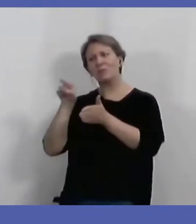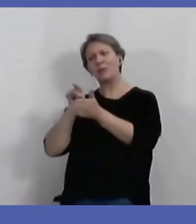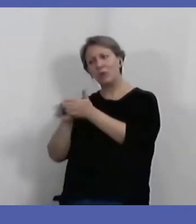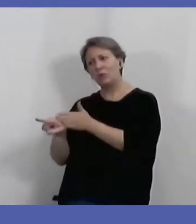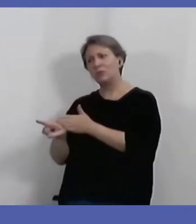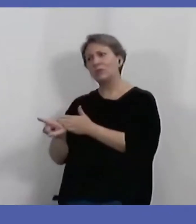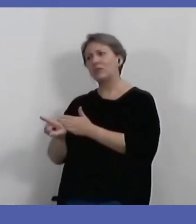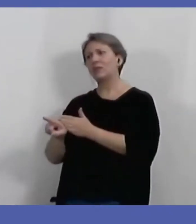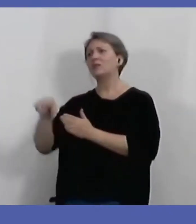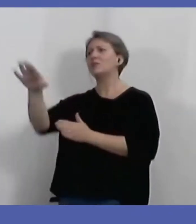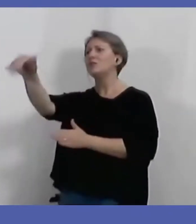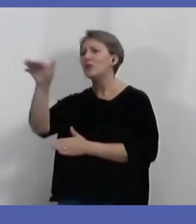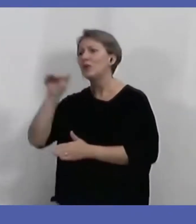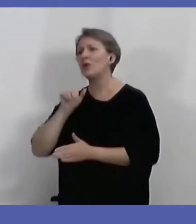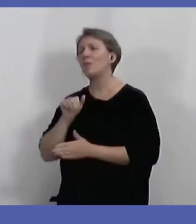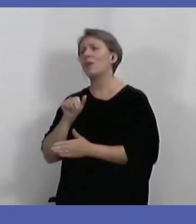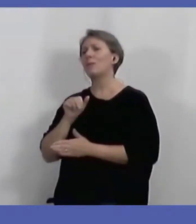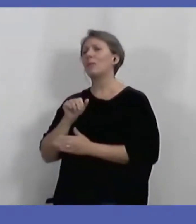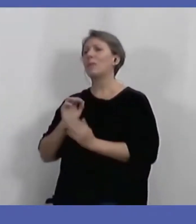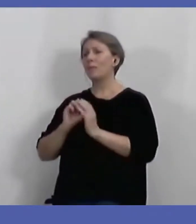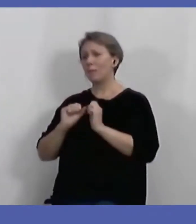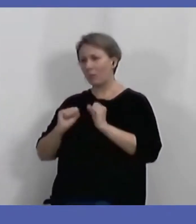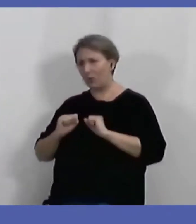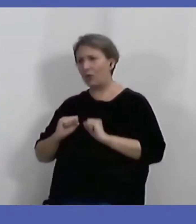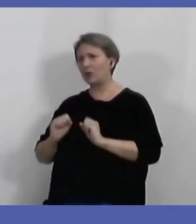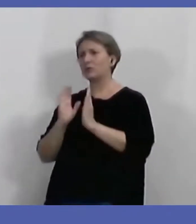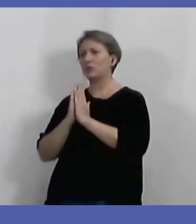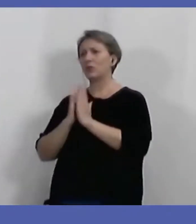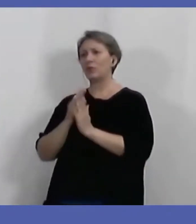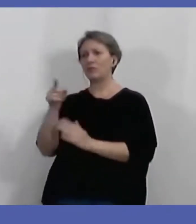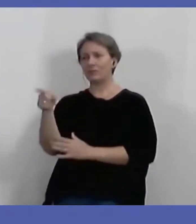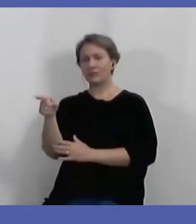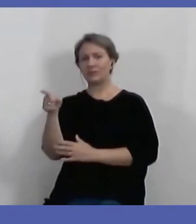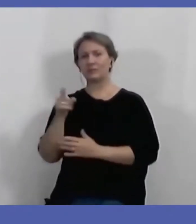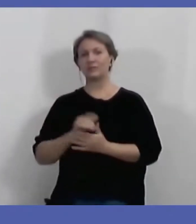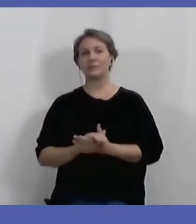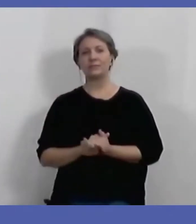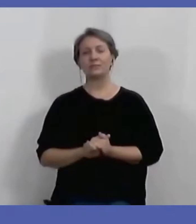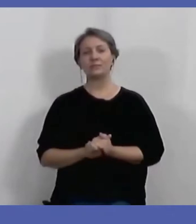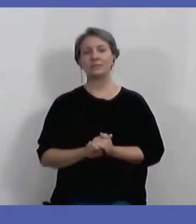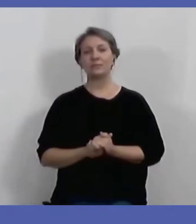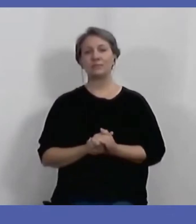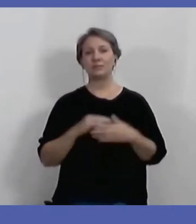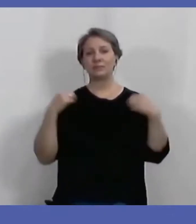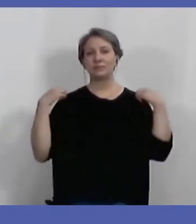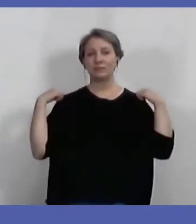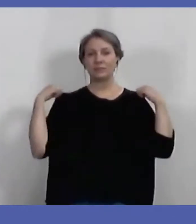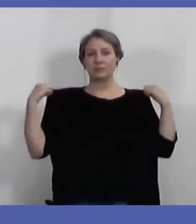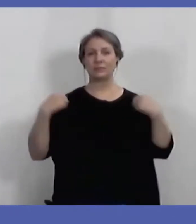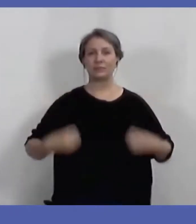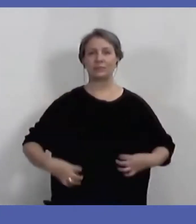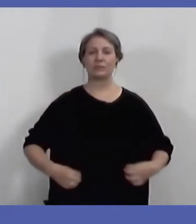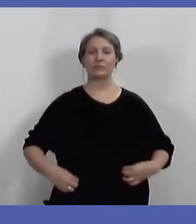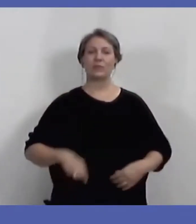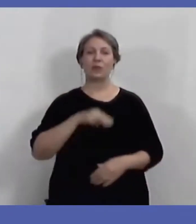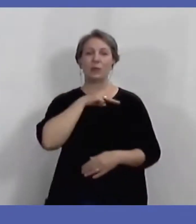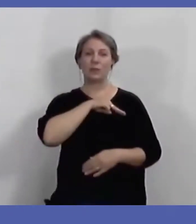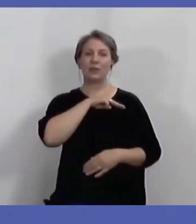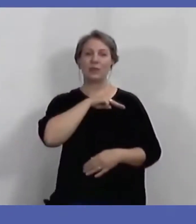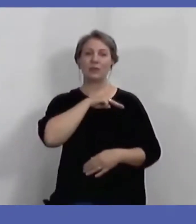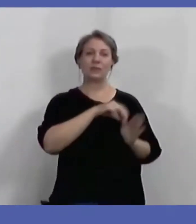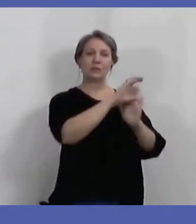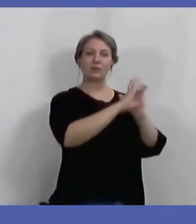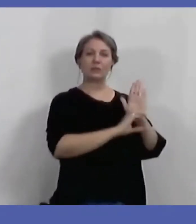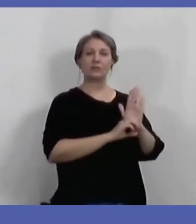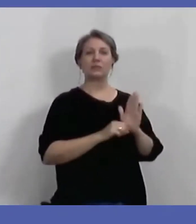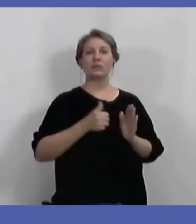Ó Senhor Jesus. Então vamos lá. No capítulo 16 de Mateus, fala